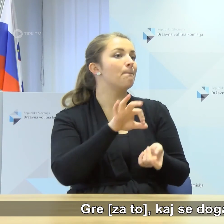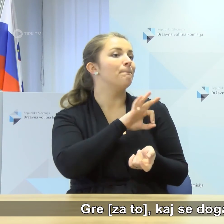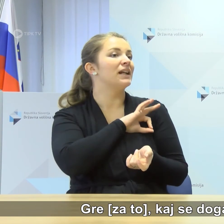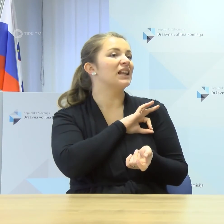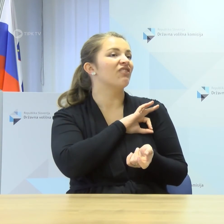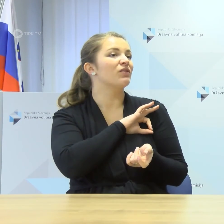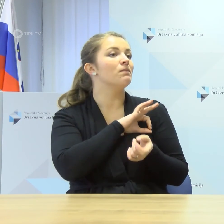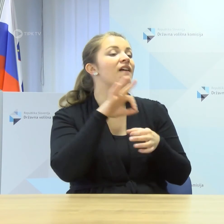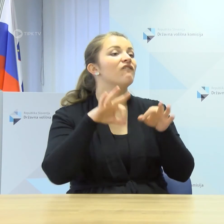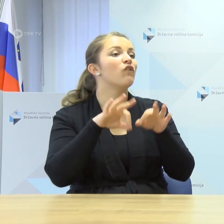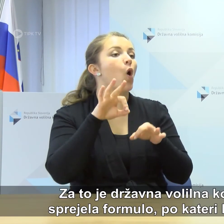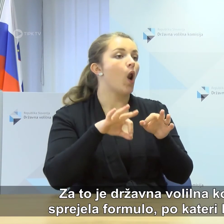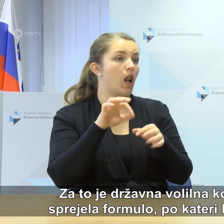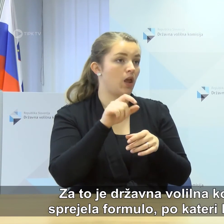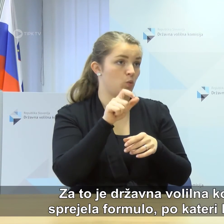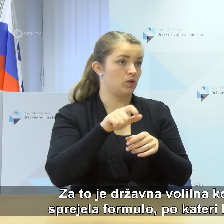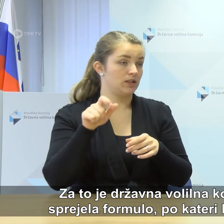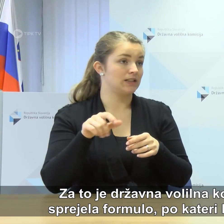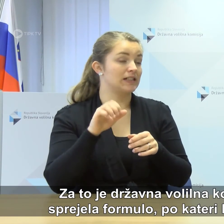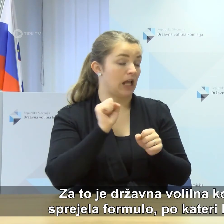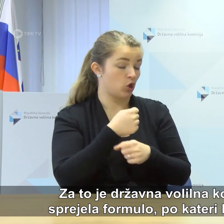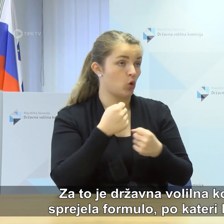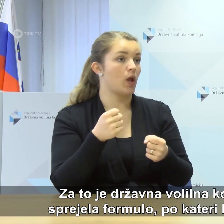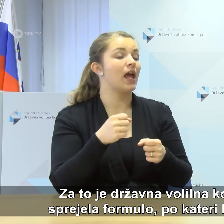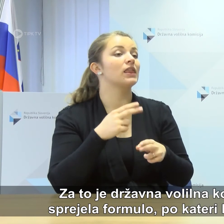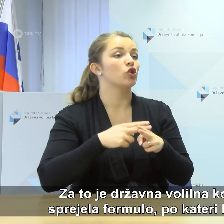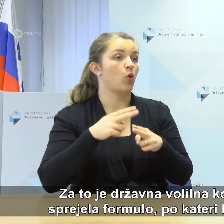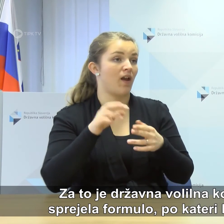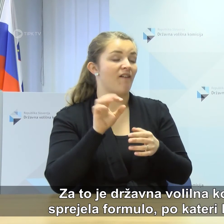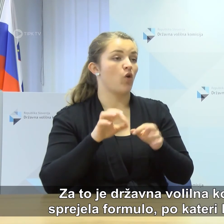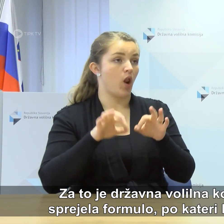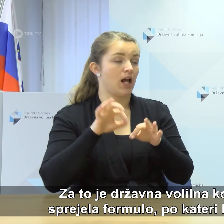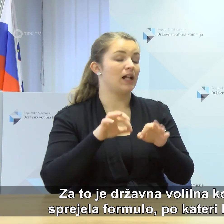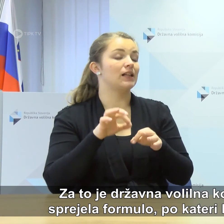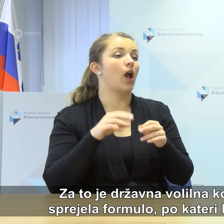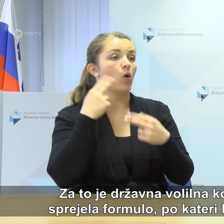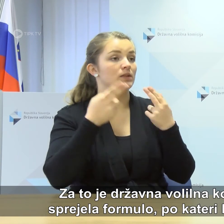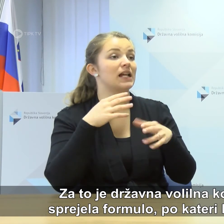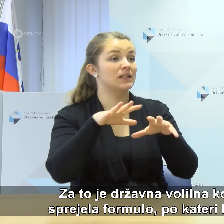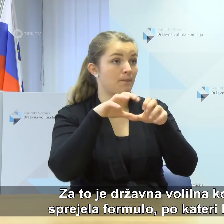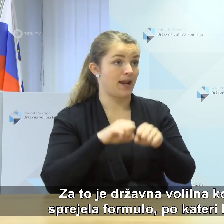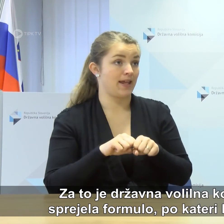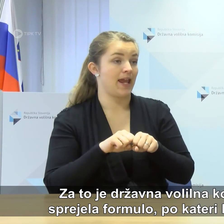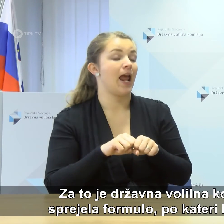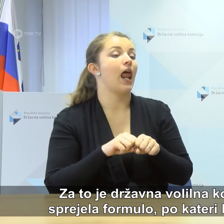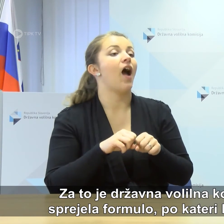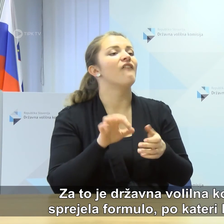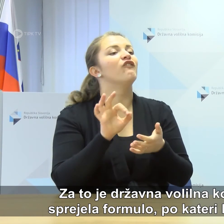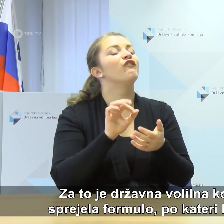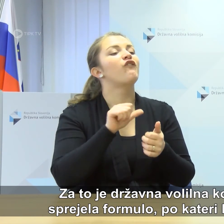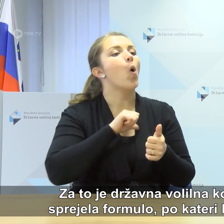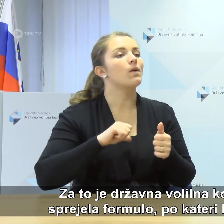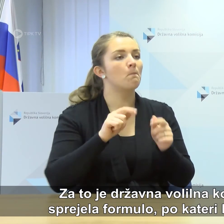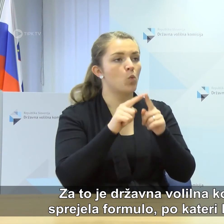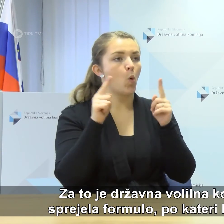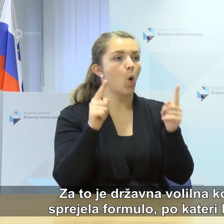Zato je Državna volilna komisija na eni izmed sej sprejela formulo, po kateri bomo izračunali